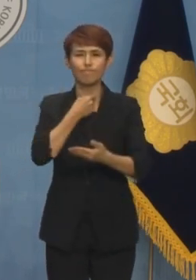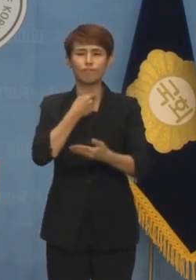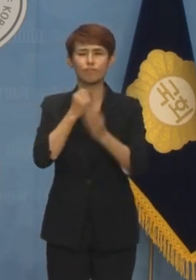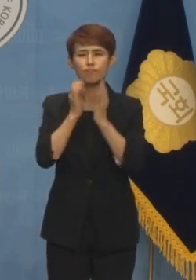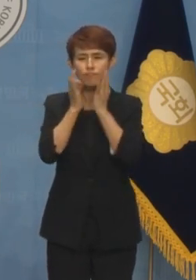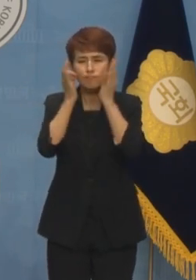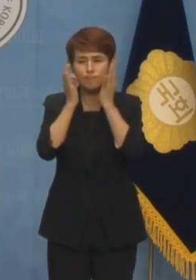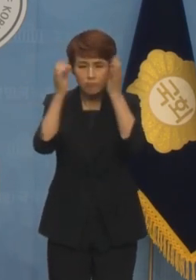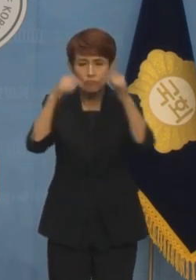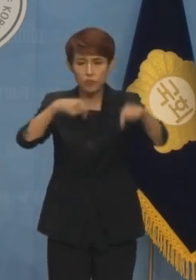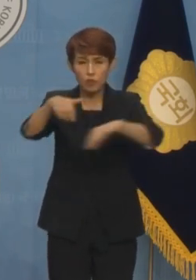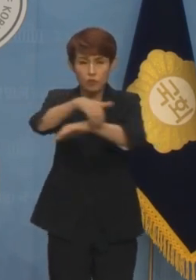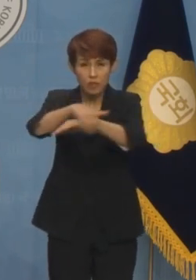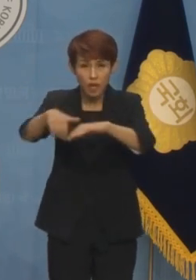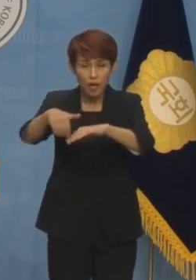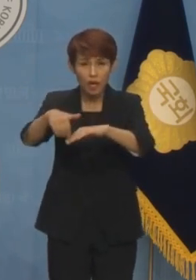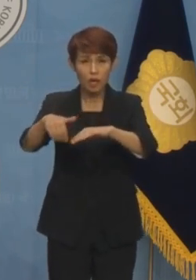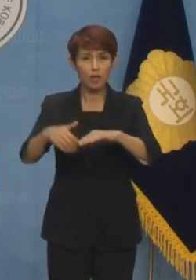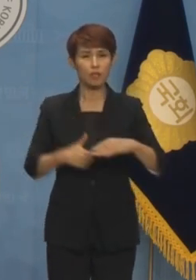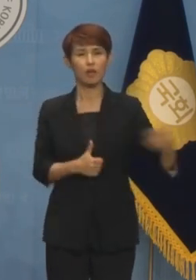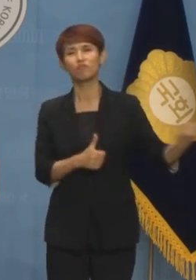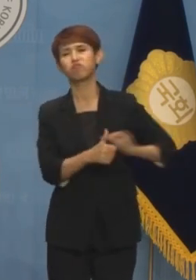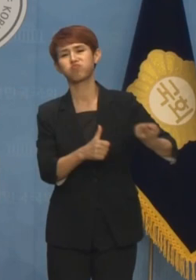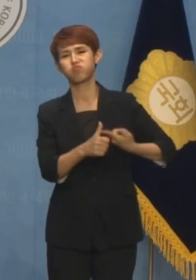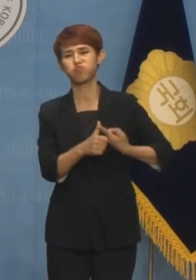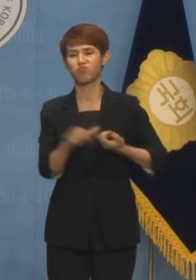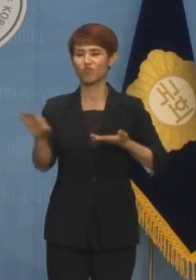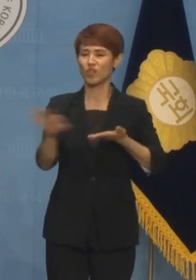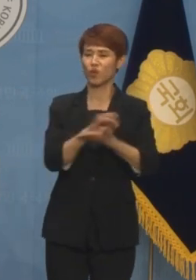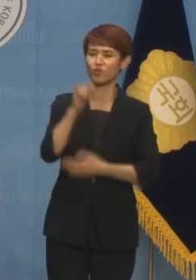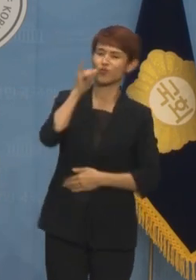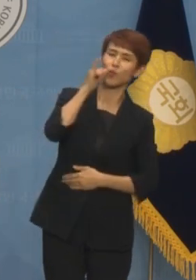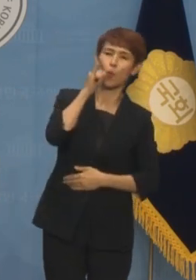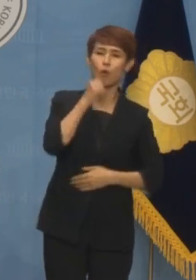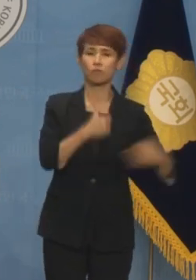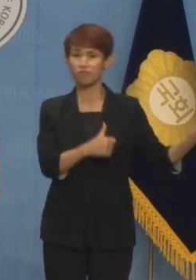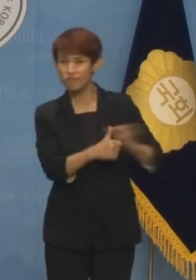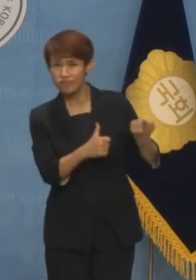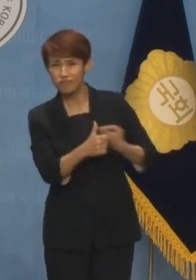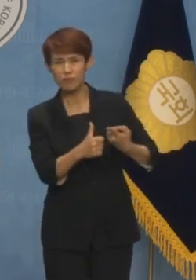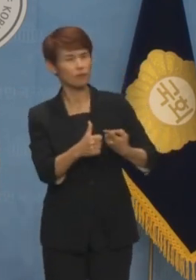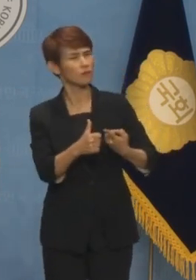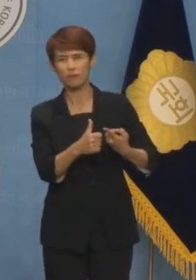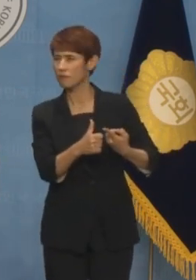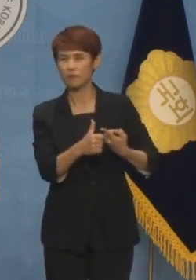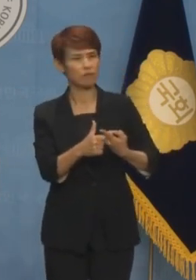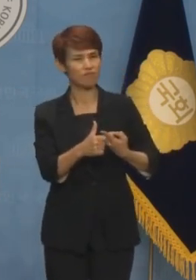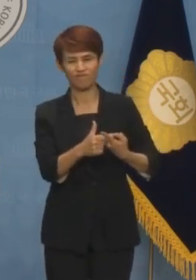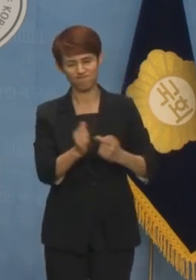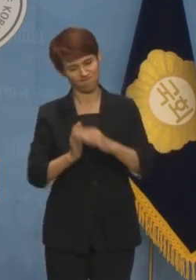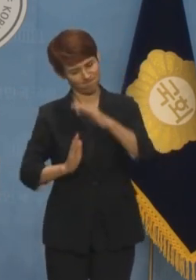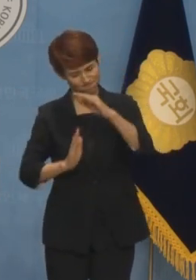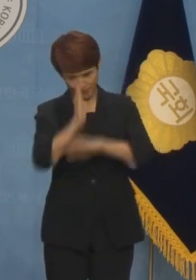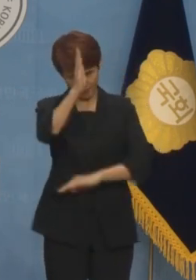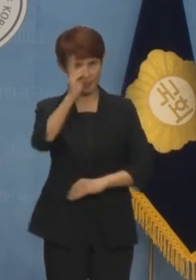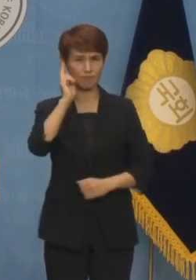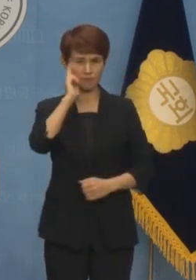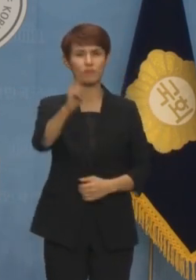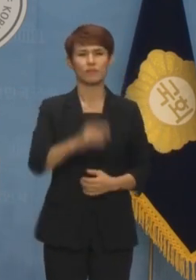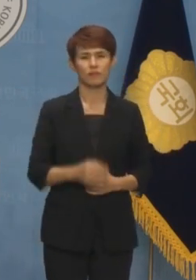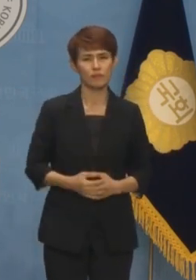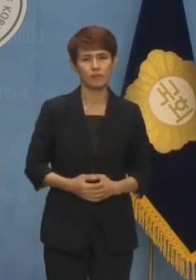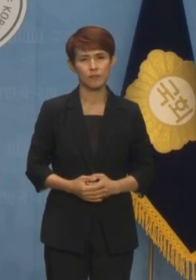노력을 재정 중독 증세로 몰아붙이는 것은 도가 한창 지나친